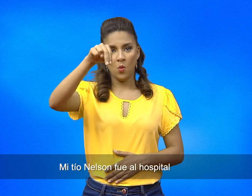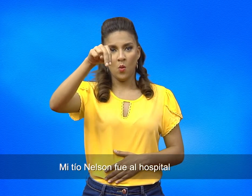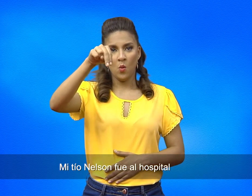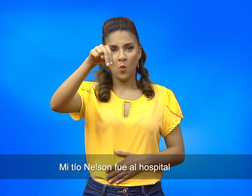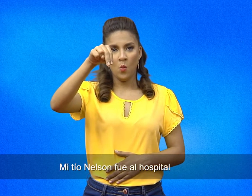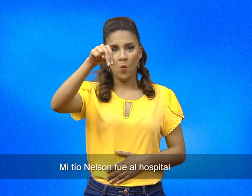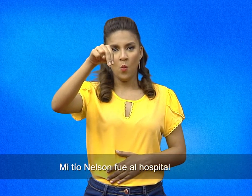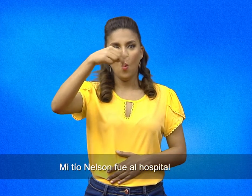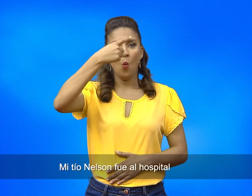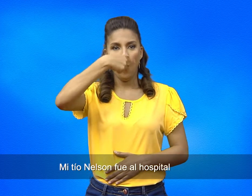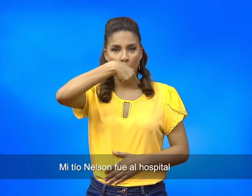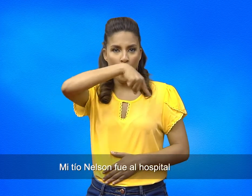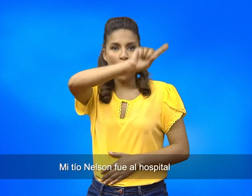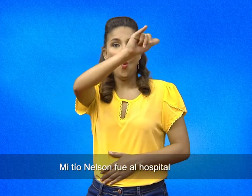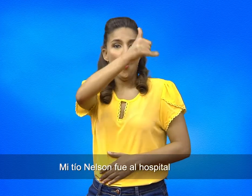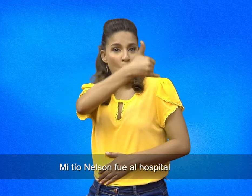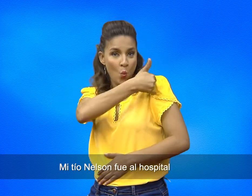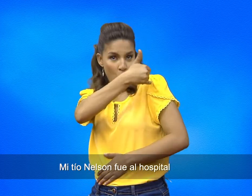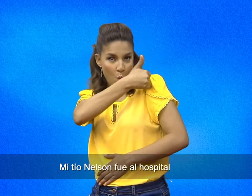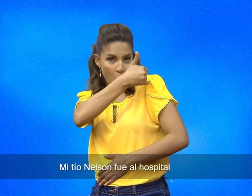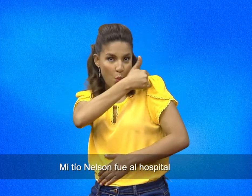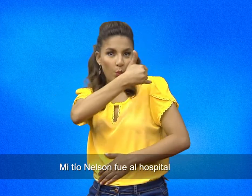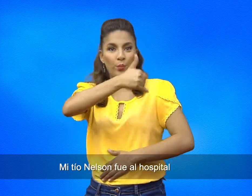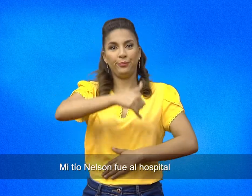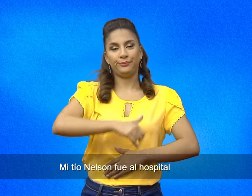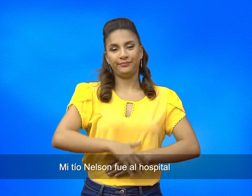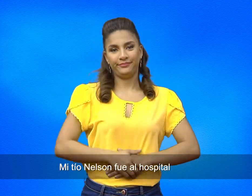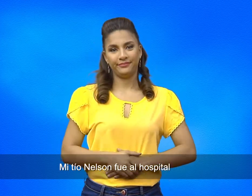en el sol fue al hospital